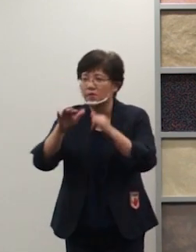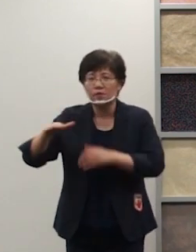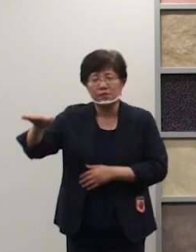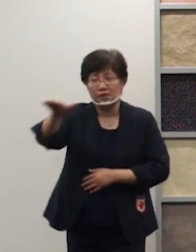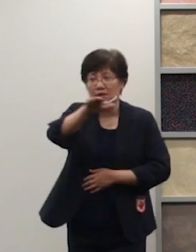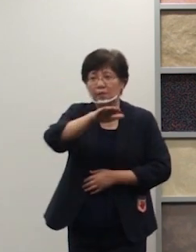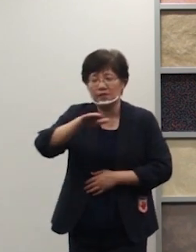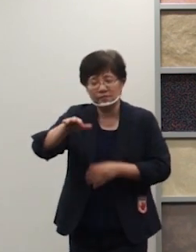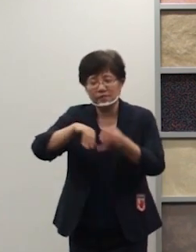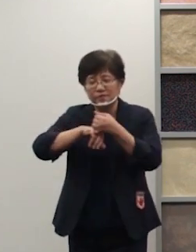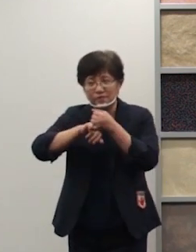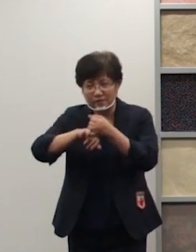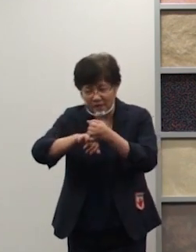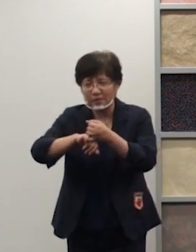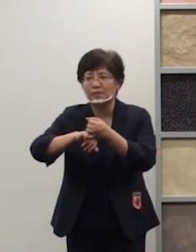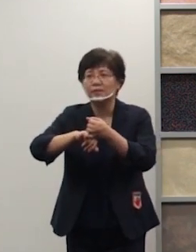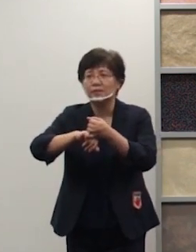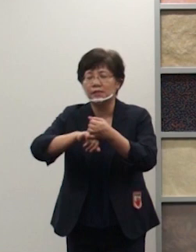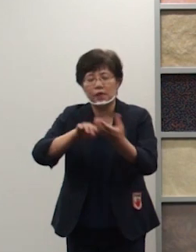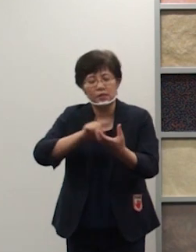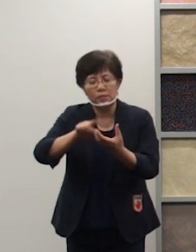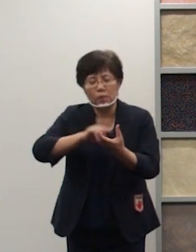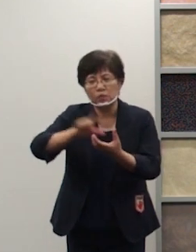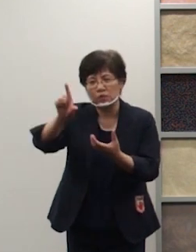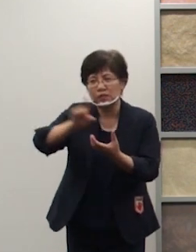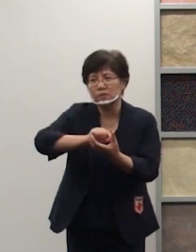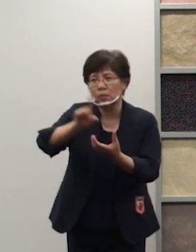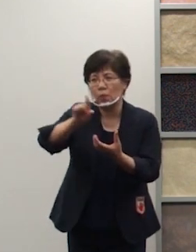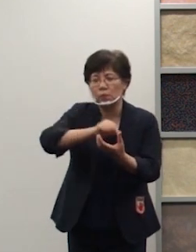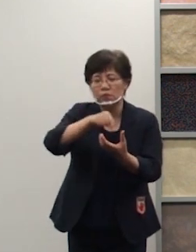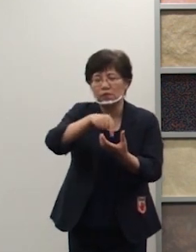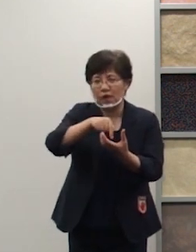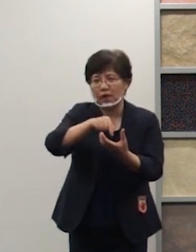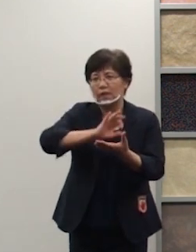にはですね、これをインストールしていただいて、